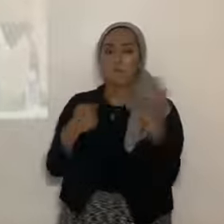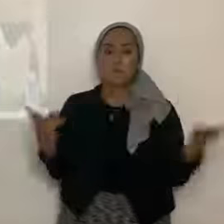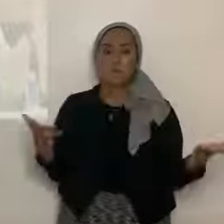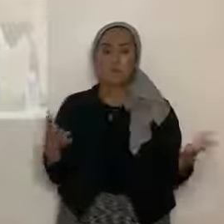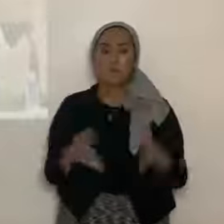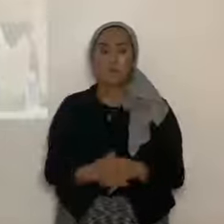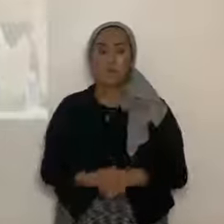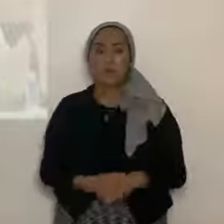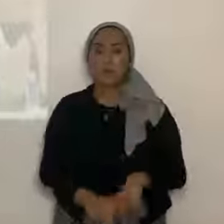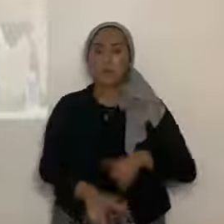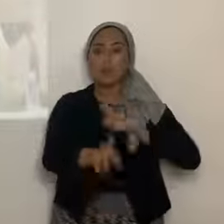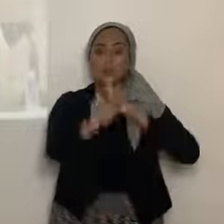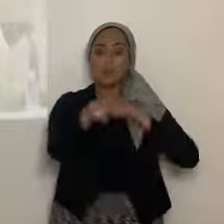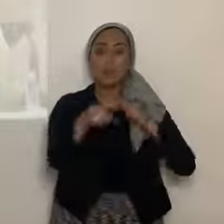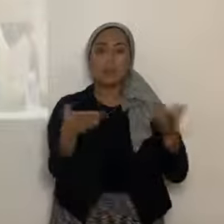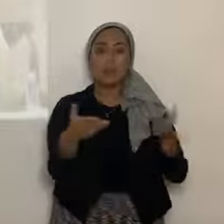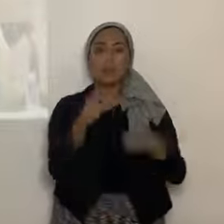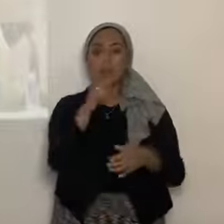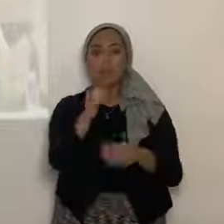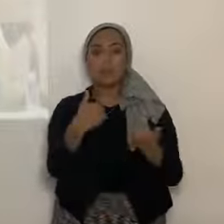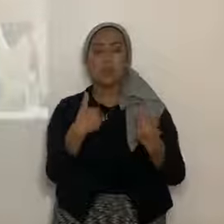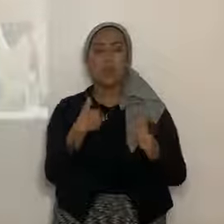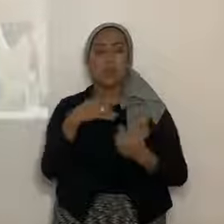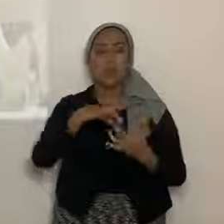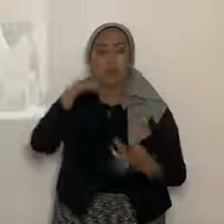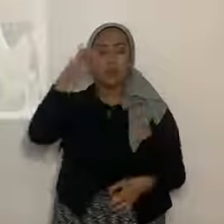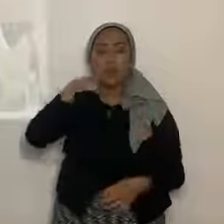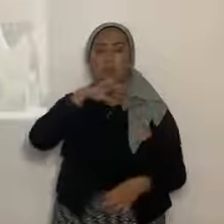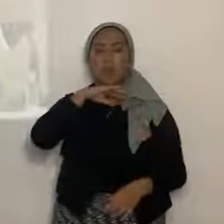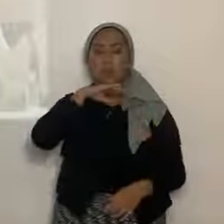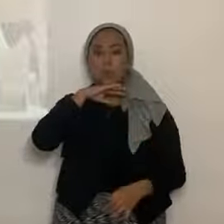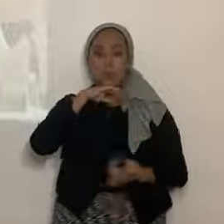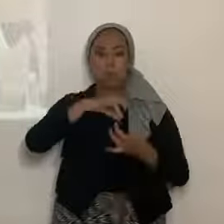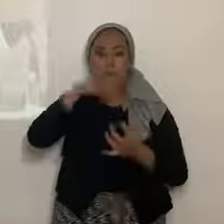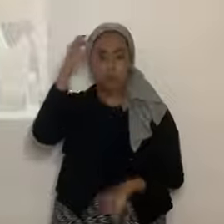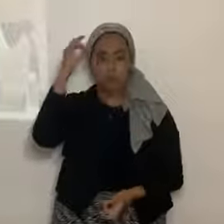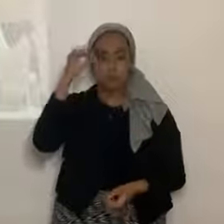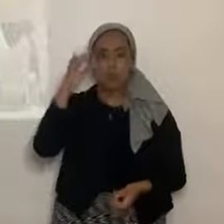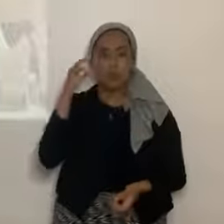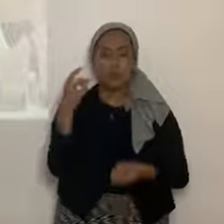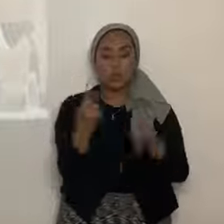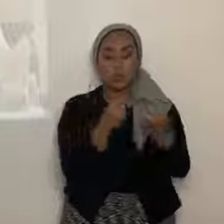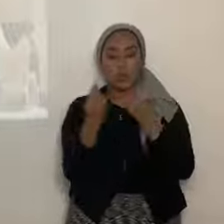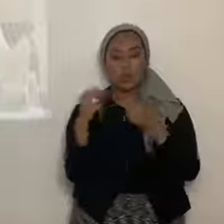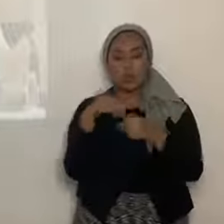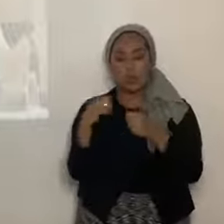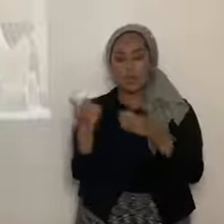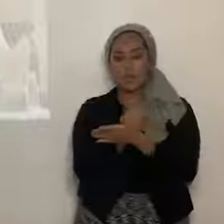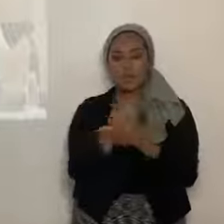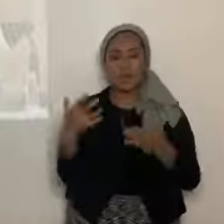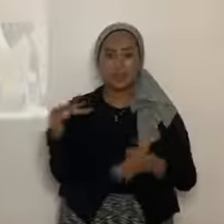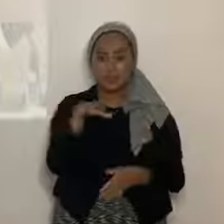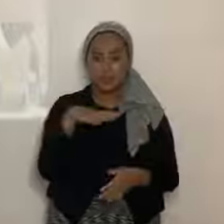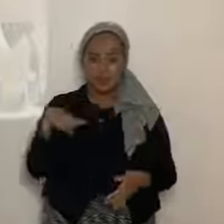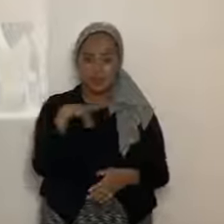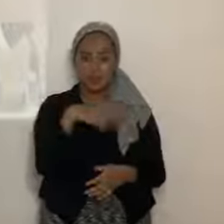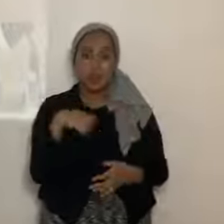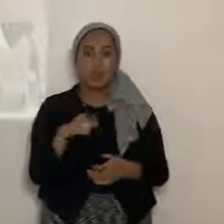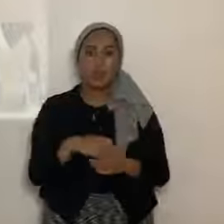La respuesta aquí es que hay un espíritu inmundo, una maldición operando en todo esto, en ese tipo de